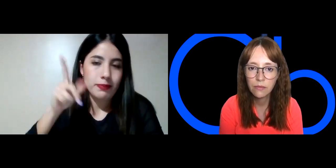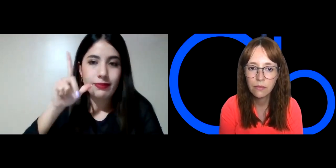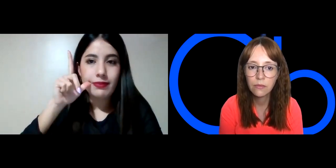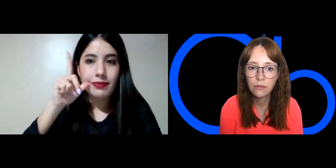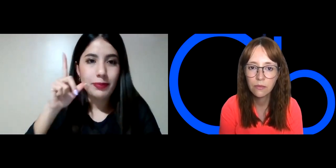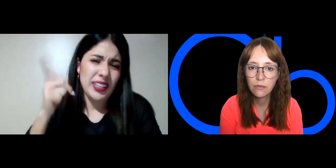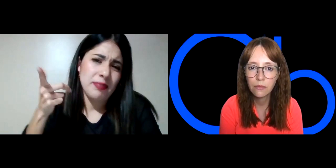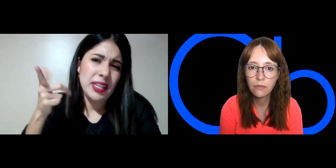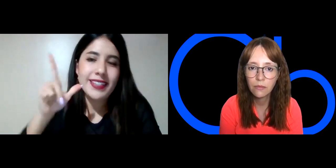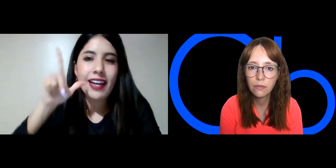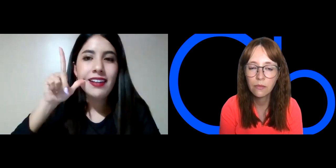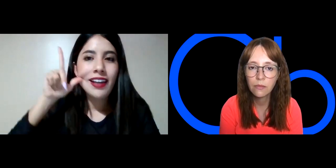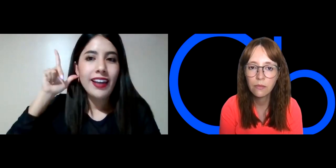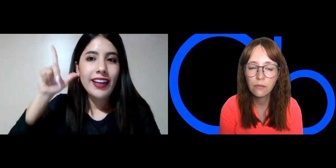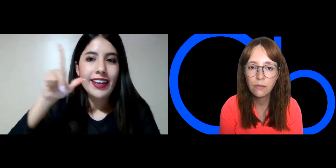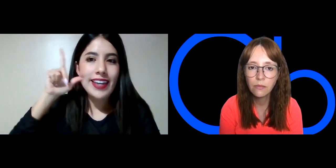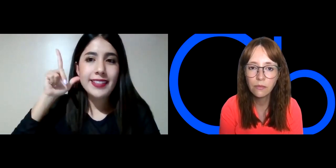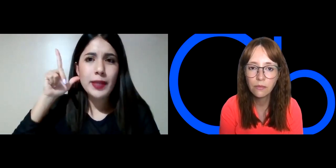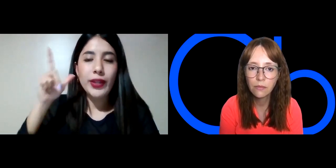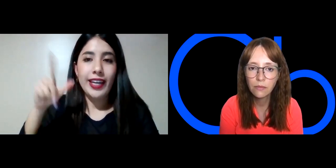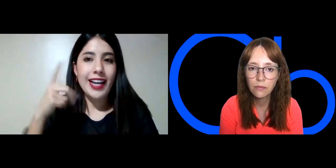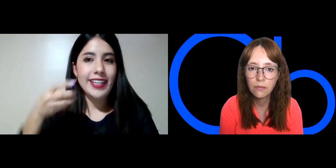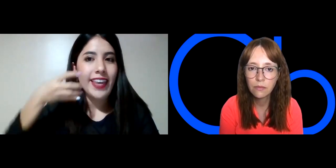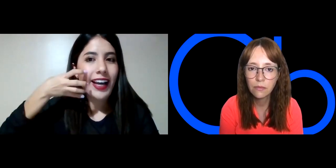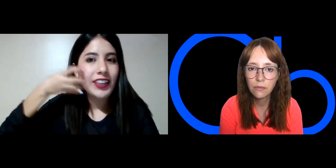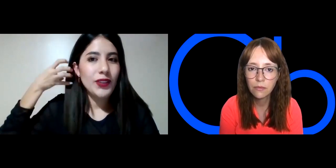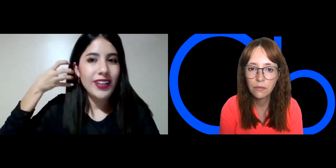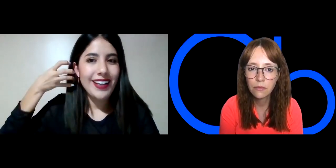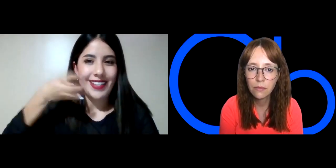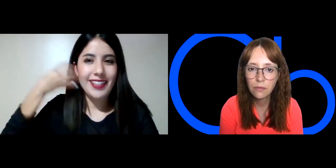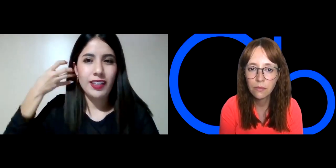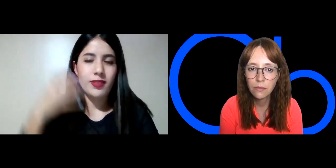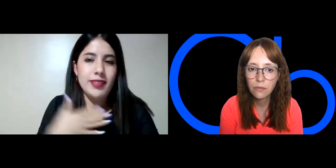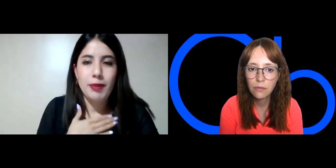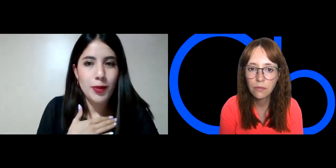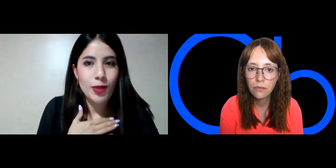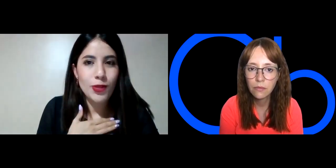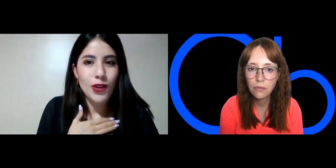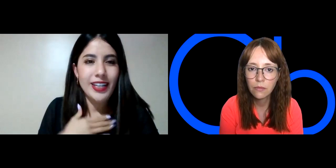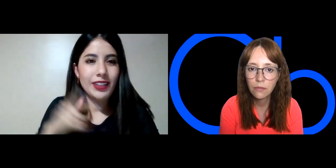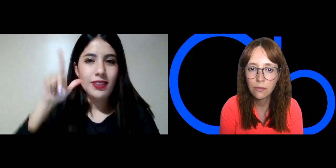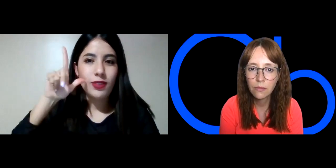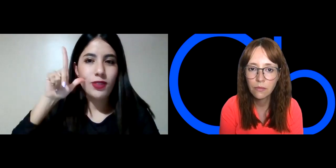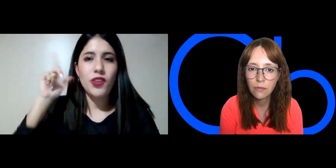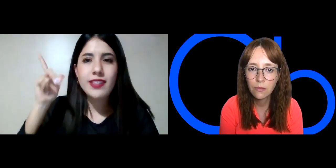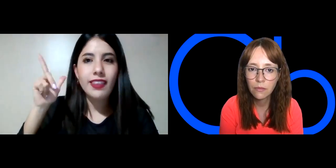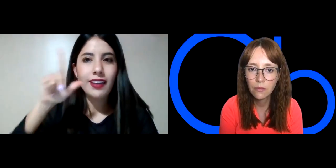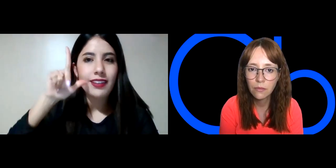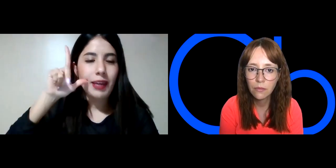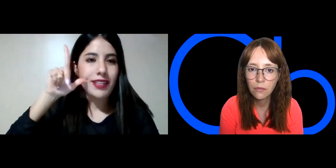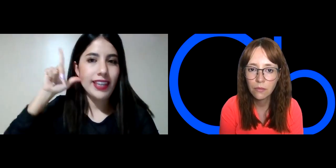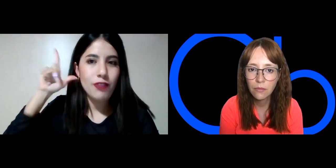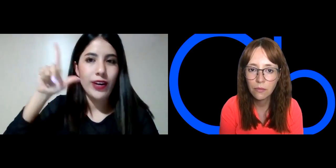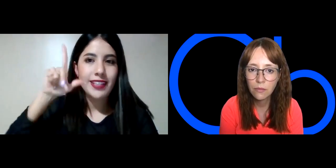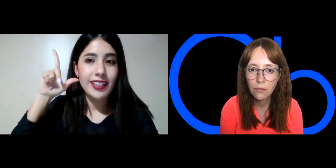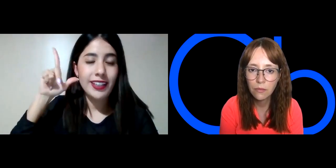porque es mi inicial, y así porque la seña de gato es así. Entonces, a mí me gustan mucho los gatos, entonces yo decidí que